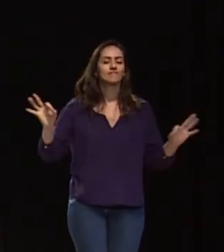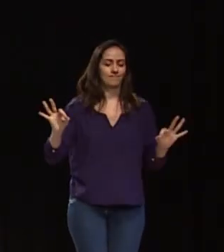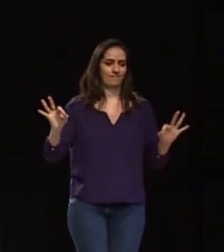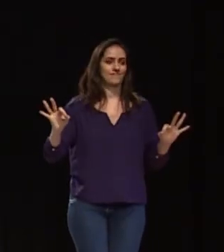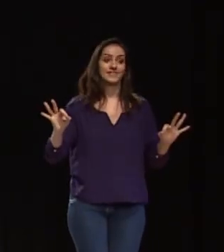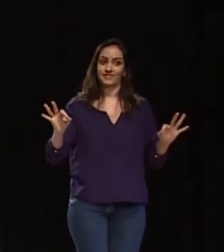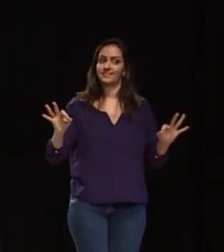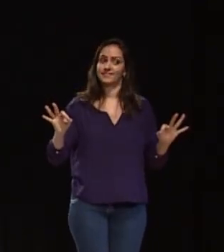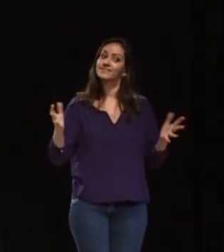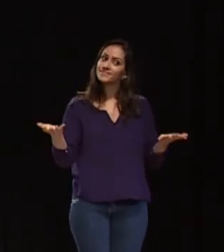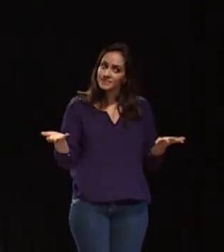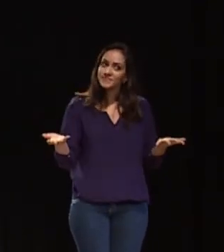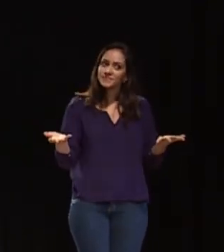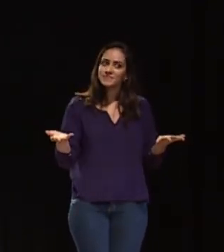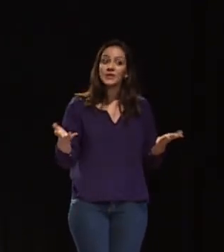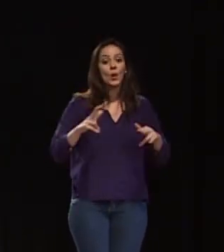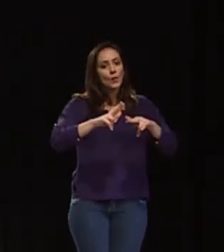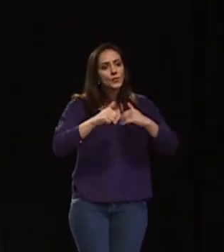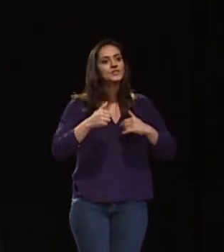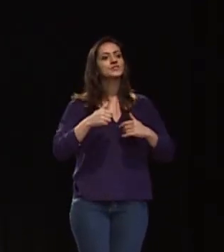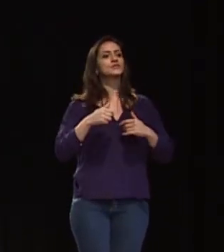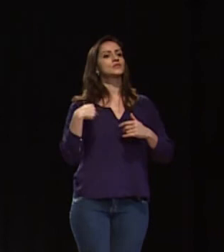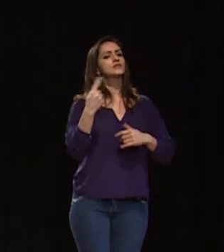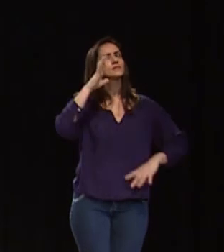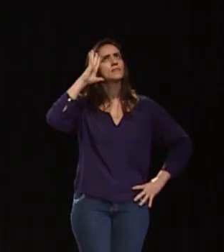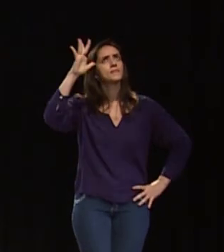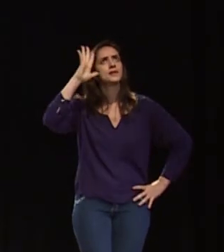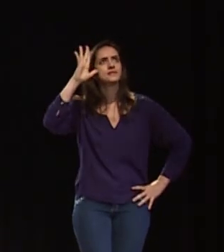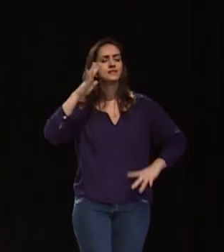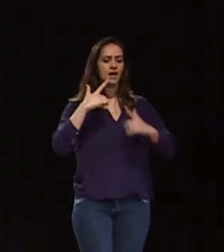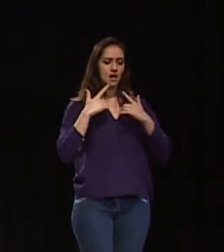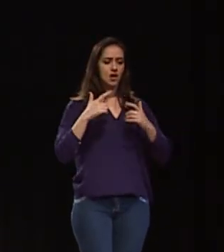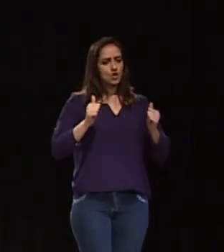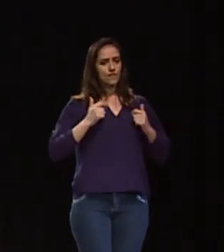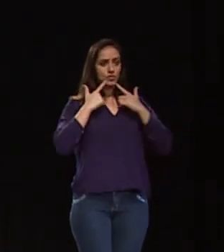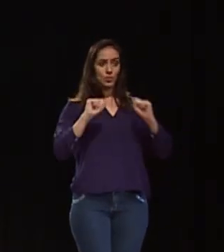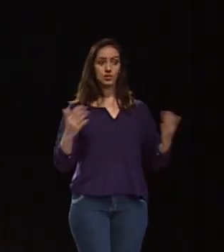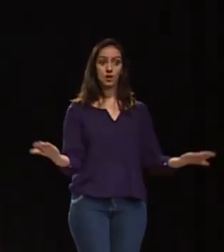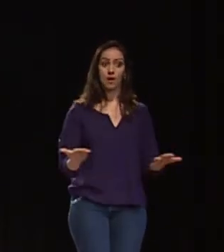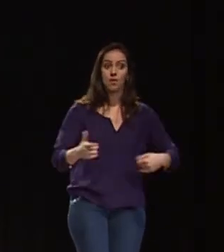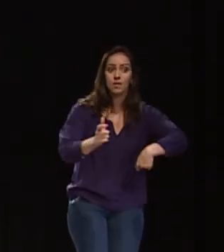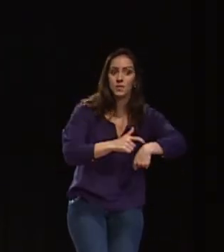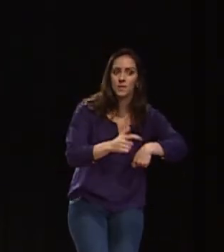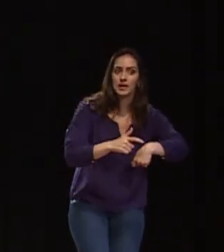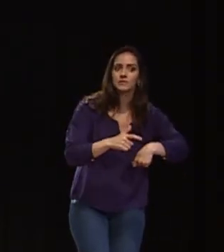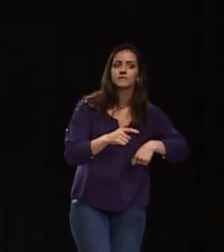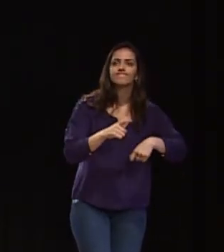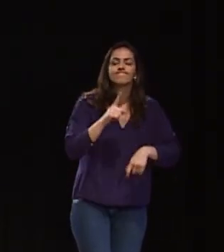futuro, aí sim, eu consiga ter essa facilidade de comunicação. Por isso, eu fico pensando nesse conforto linguístico. Hoje é o